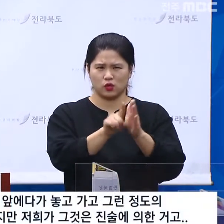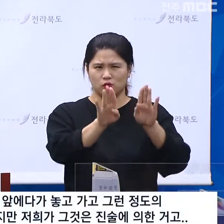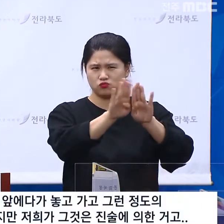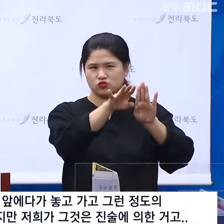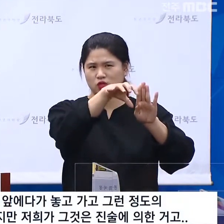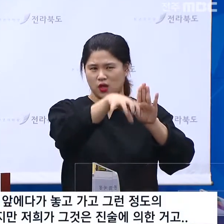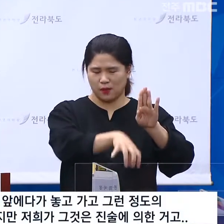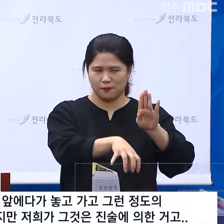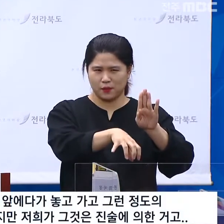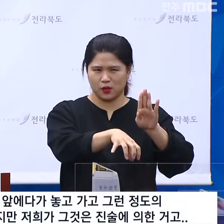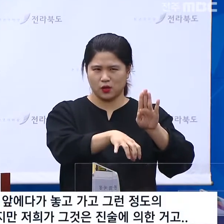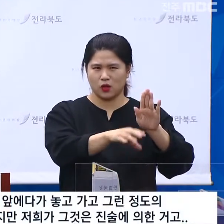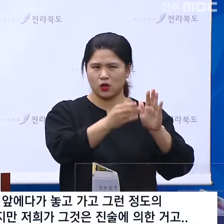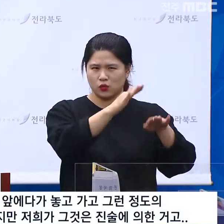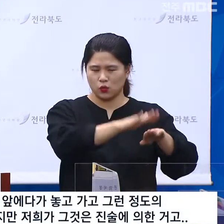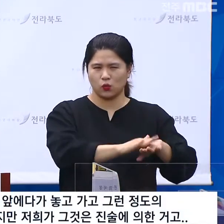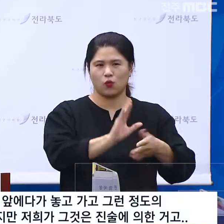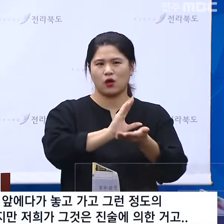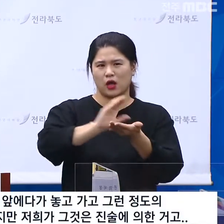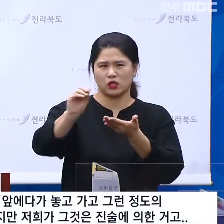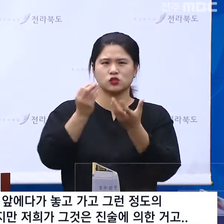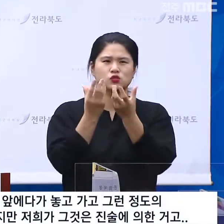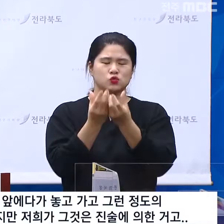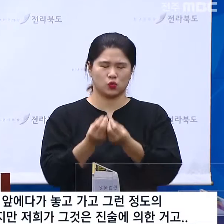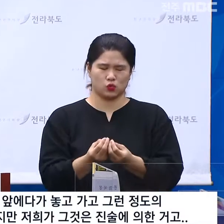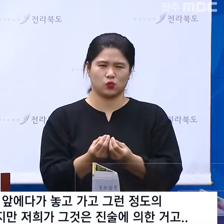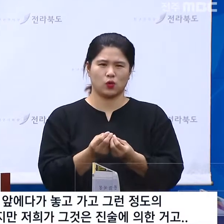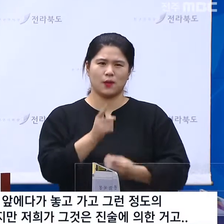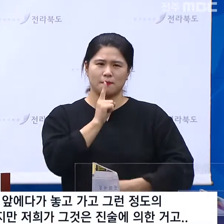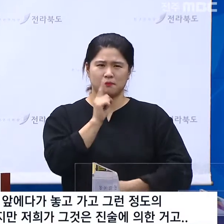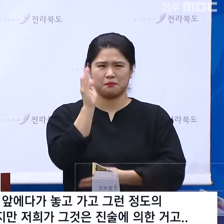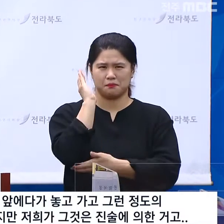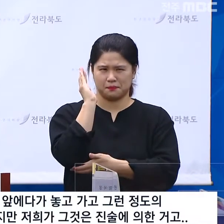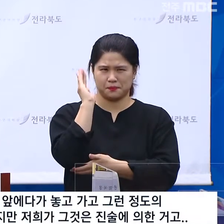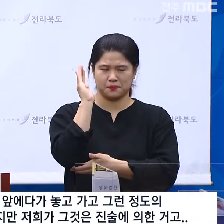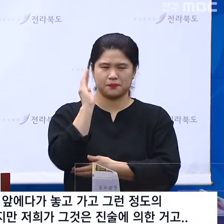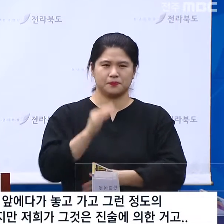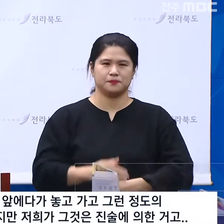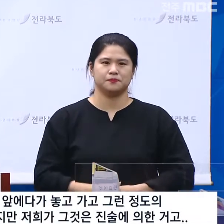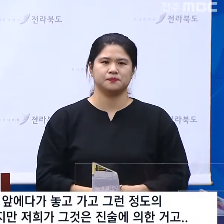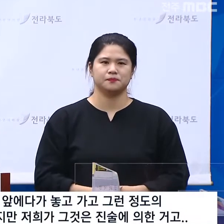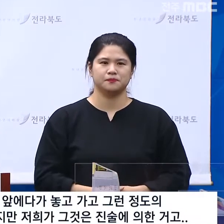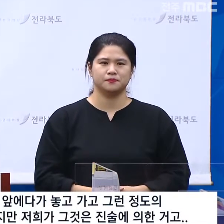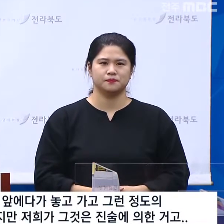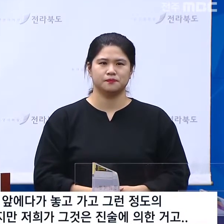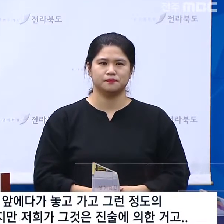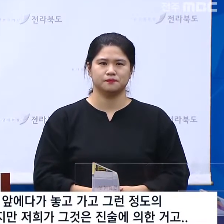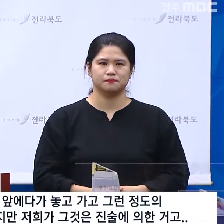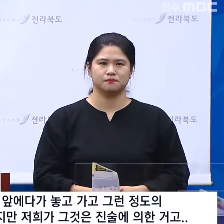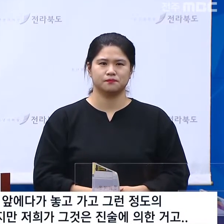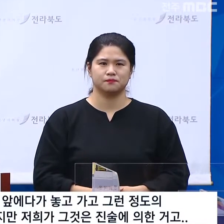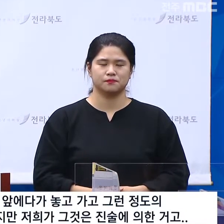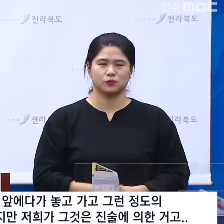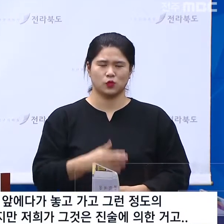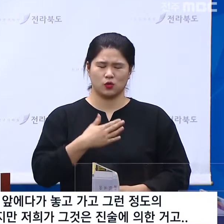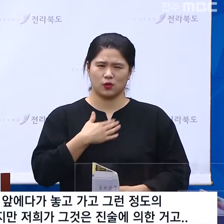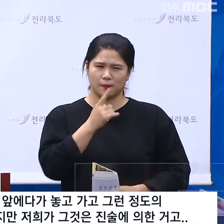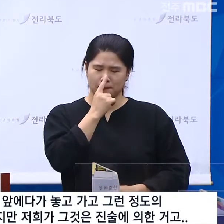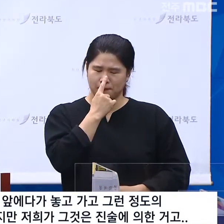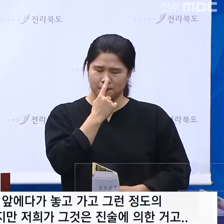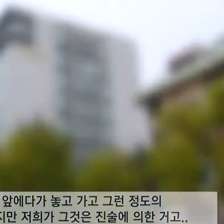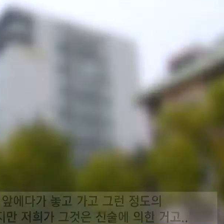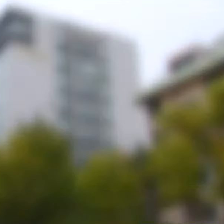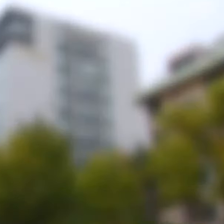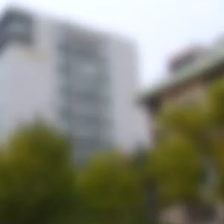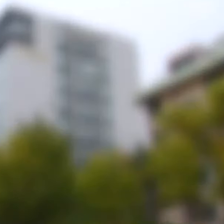이렇게 놓고 가고 뭐 그런 정도의 접촉만 있다고 표현을 한 상황이지만 저희가 그거는 뭐 진술에 의한